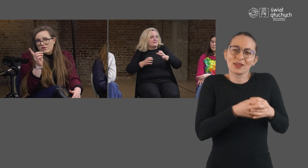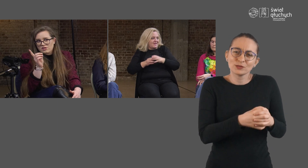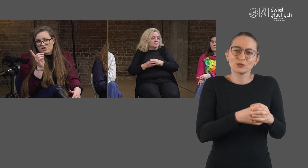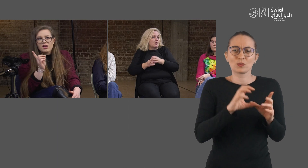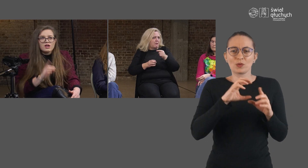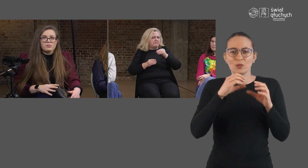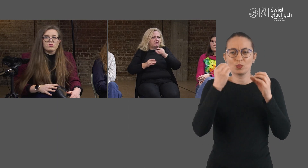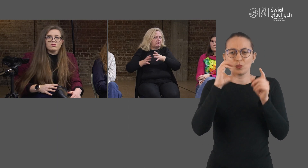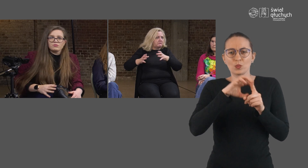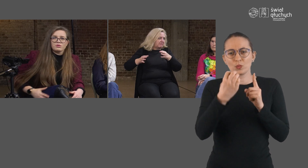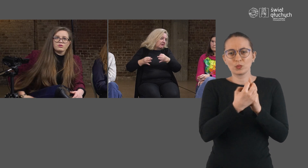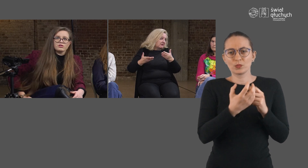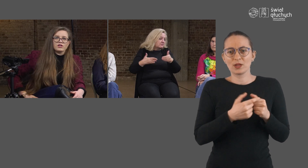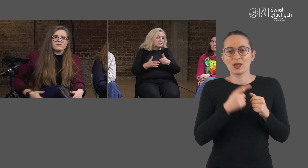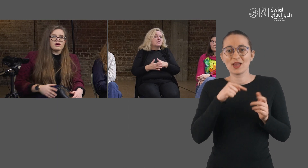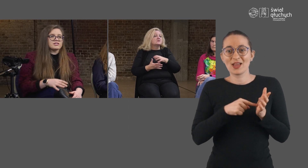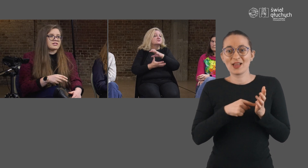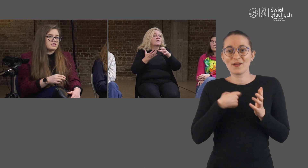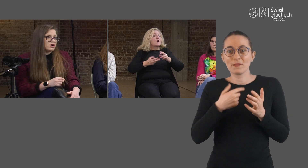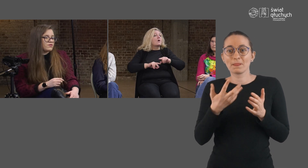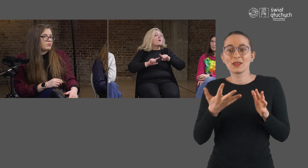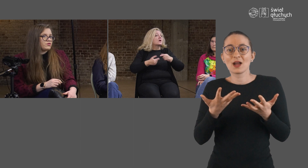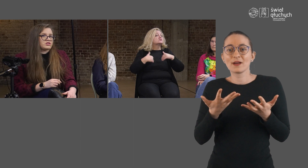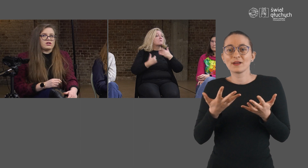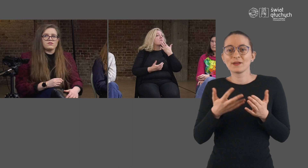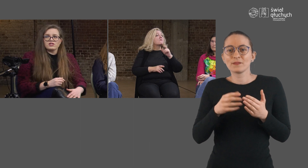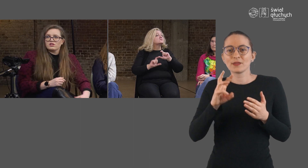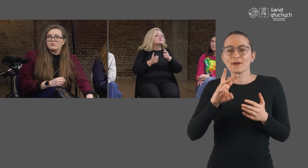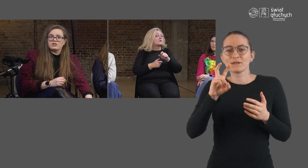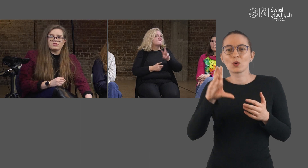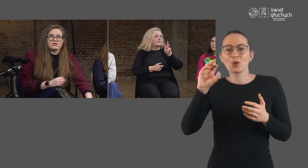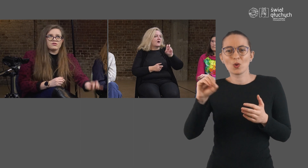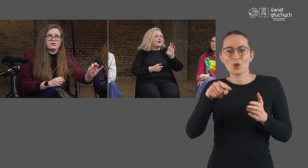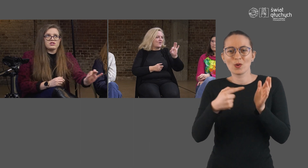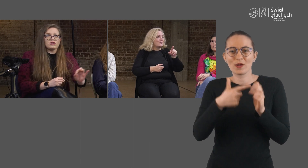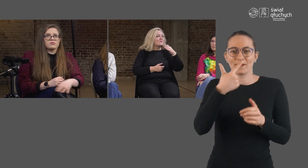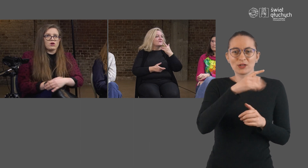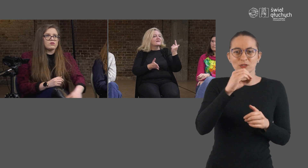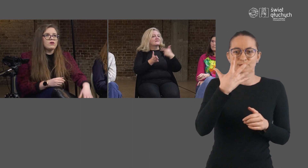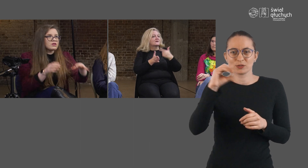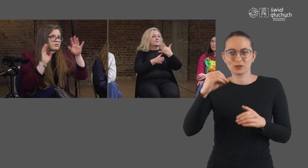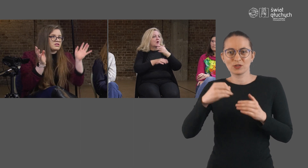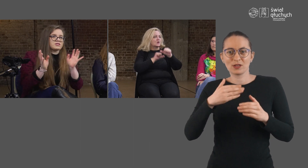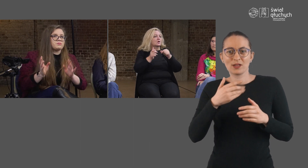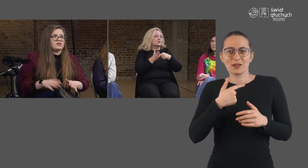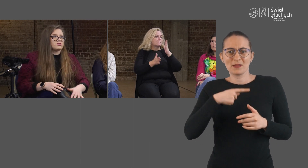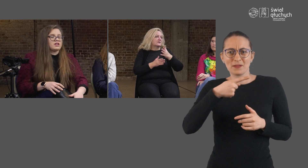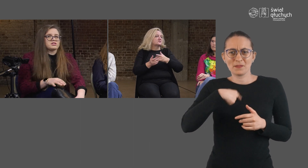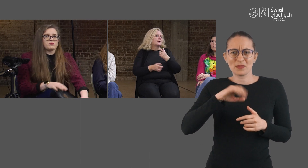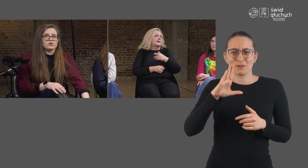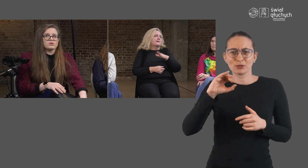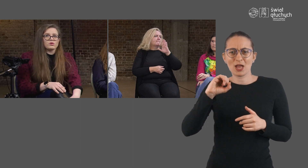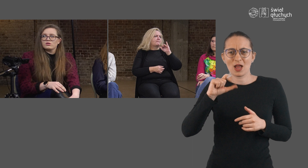to się zwiększa, bo Światowa Organizacja Zdrowia mówi, że w 50 roku to będzie nas